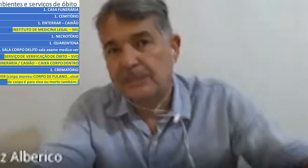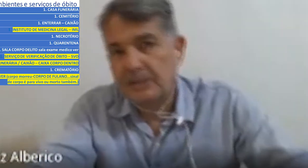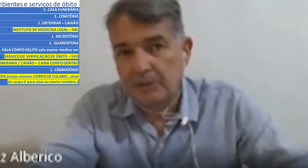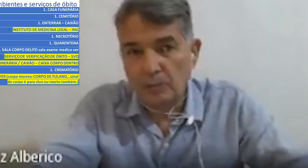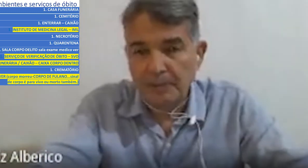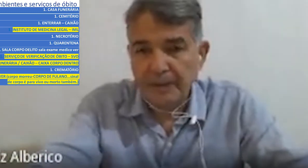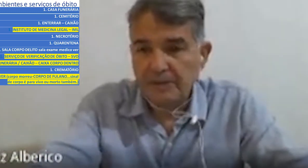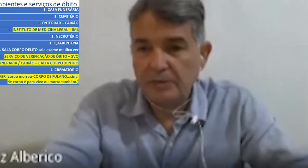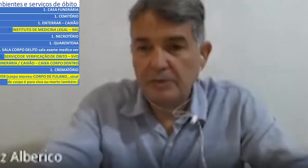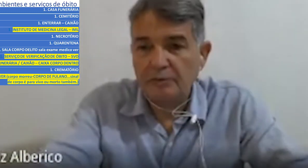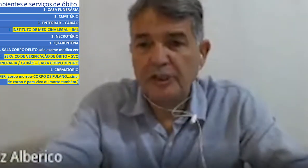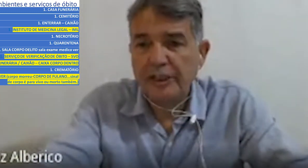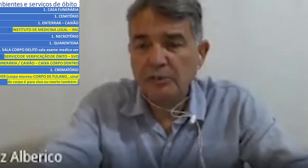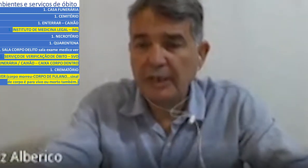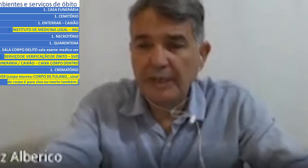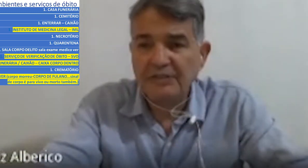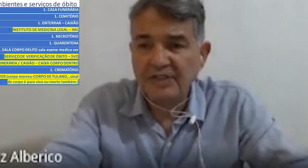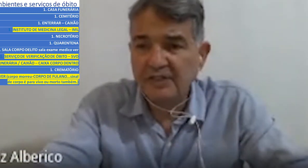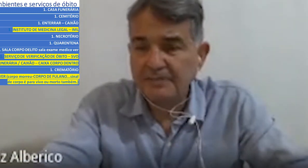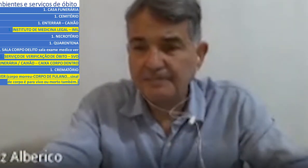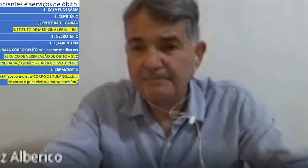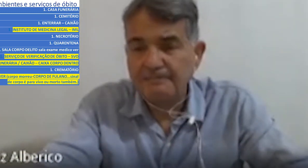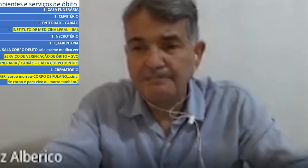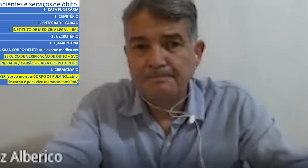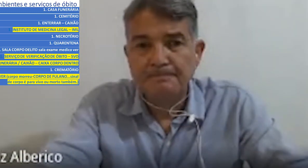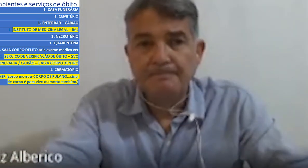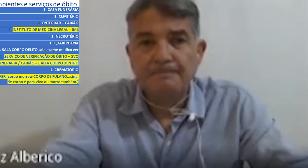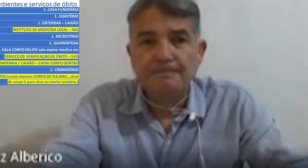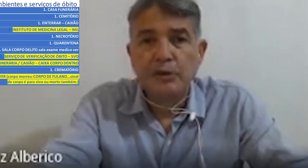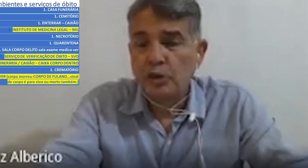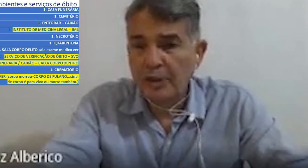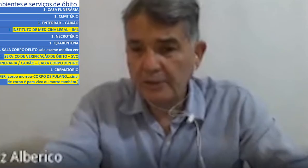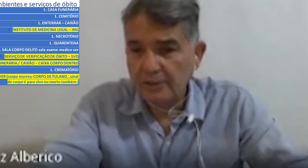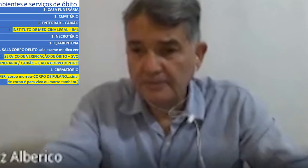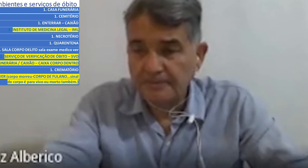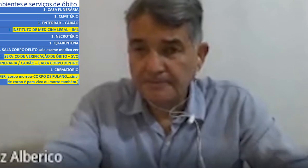estava com o pênis ferido em carne viva e chorando.